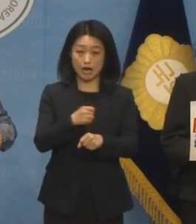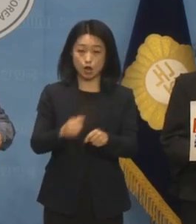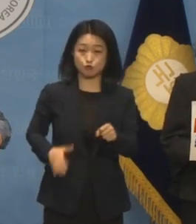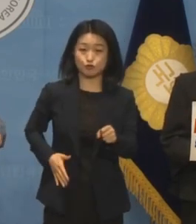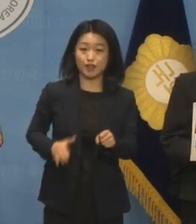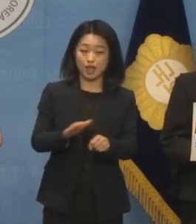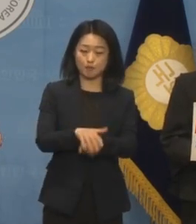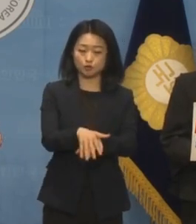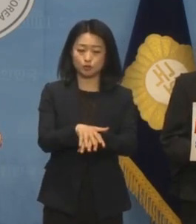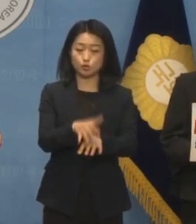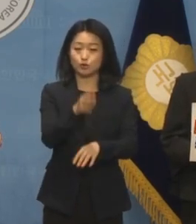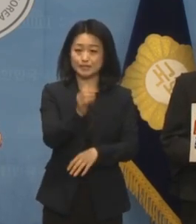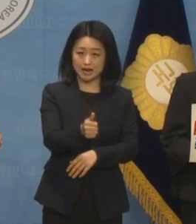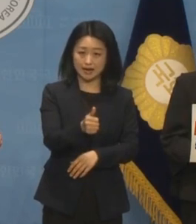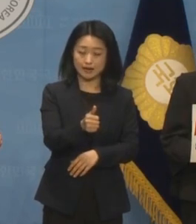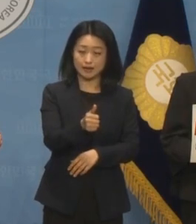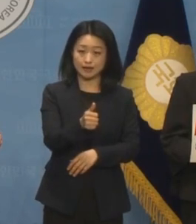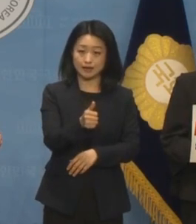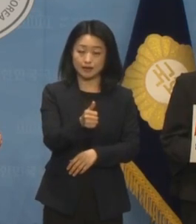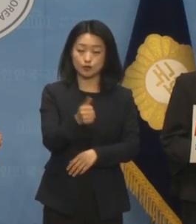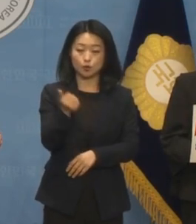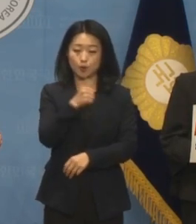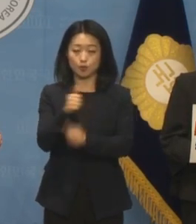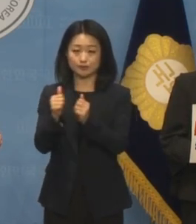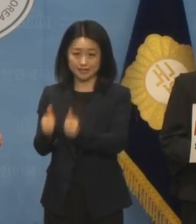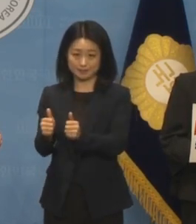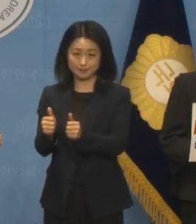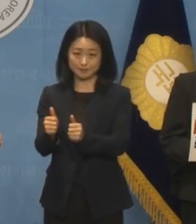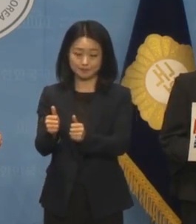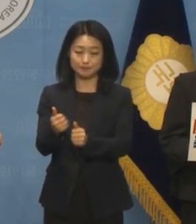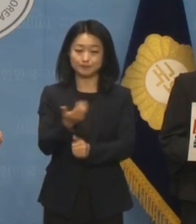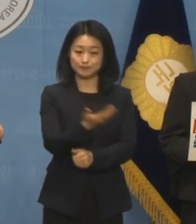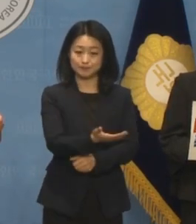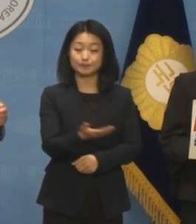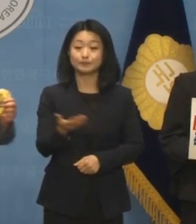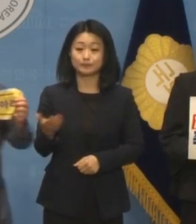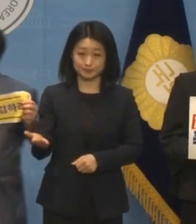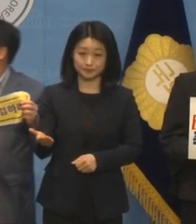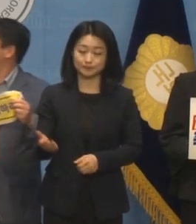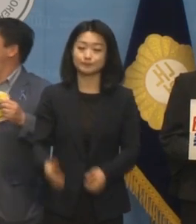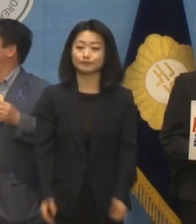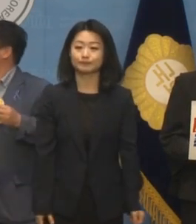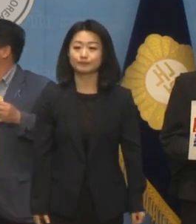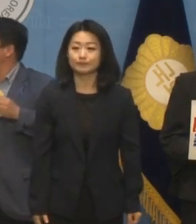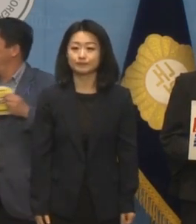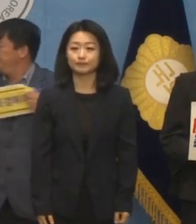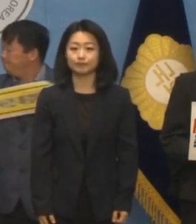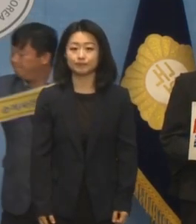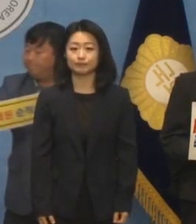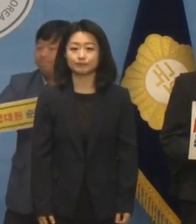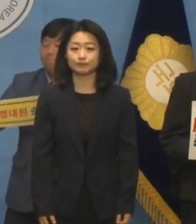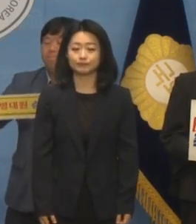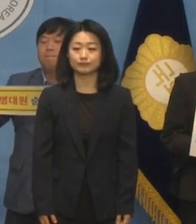권태영 조직위원장님과 김기현 변호사님 말씀을 연속해서 듣겠습니다.